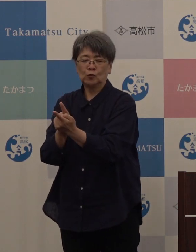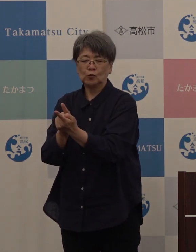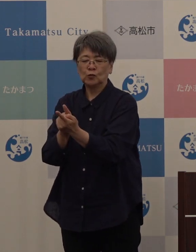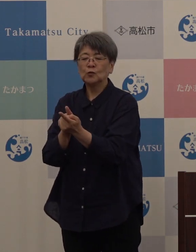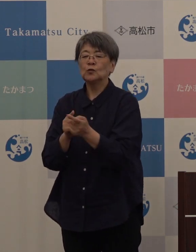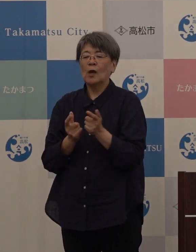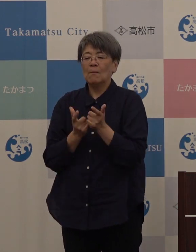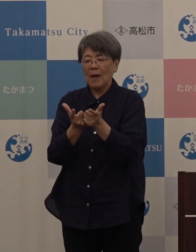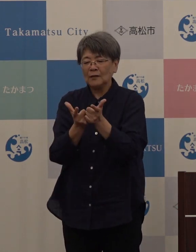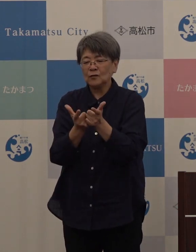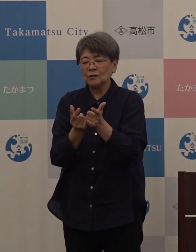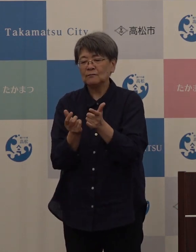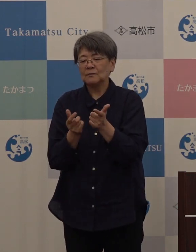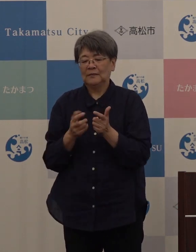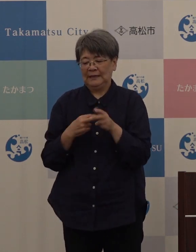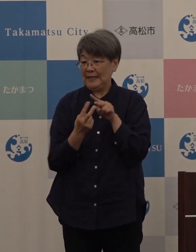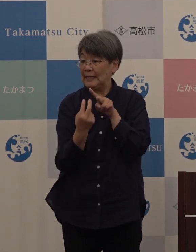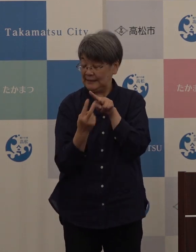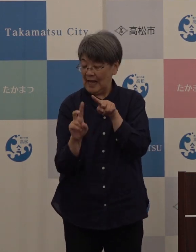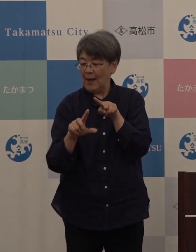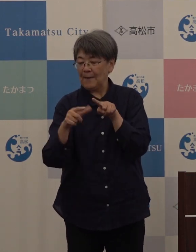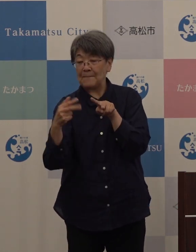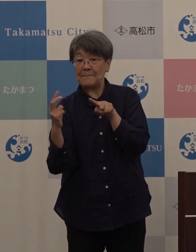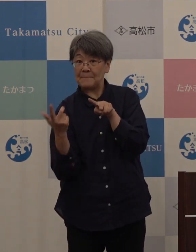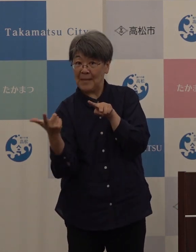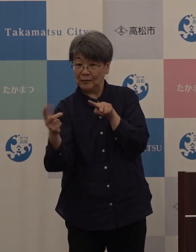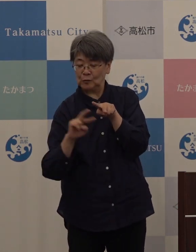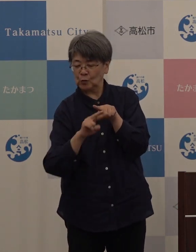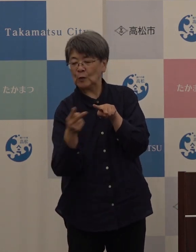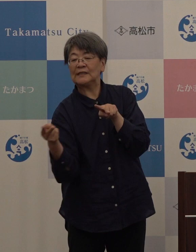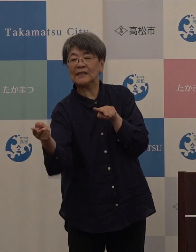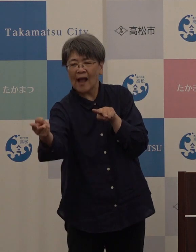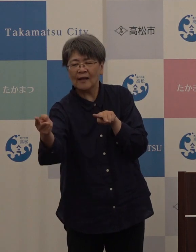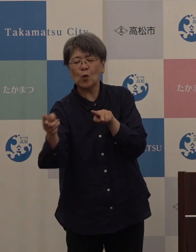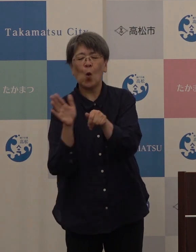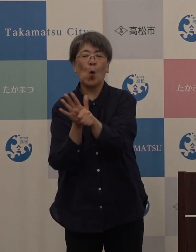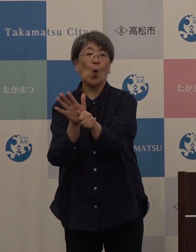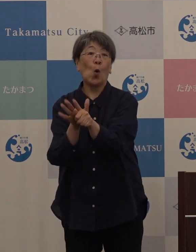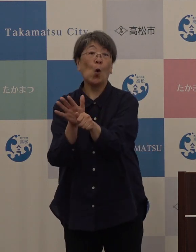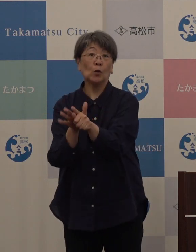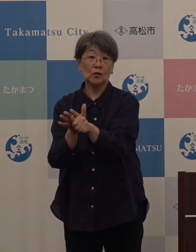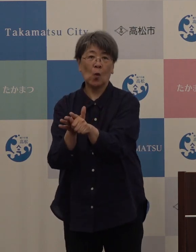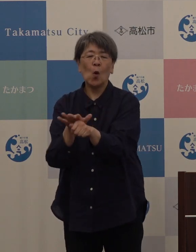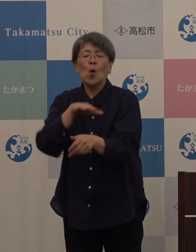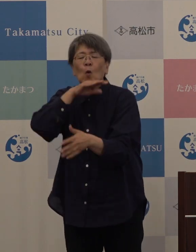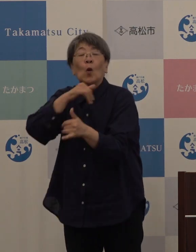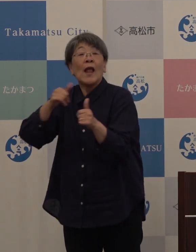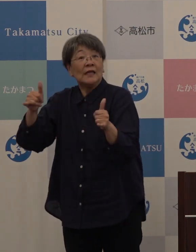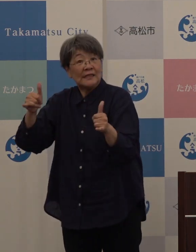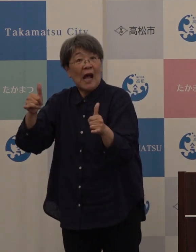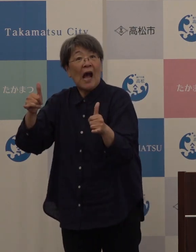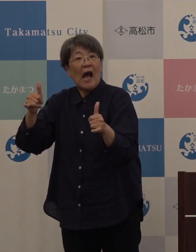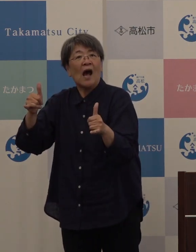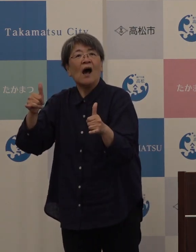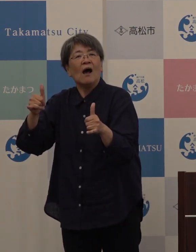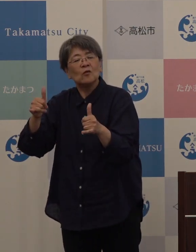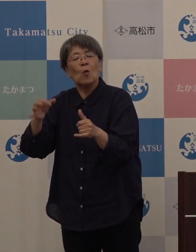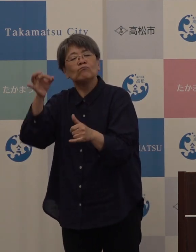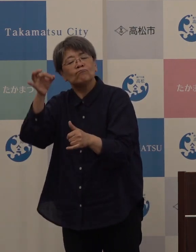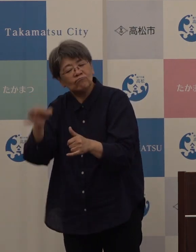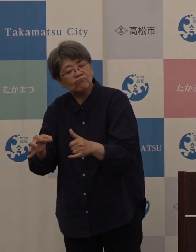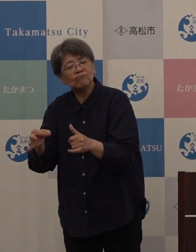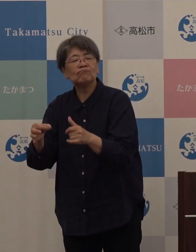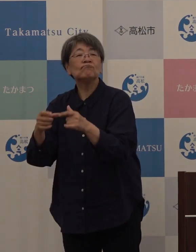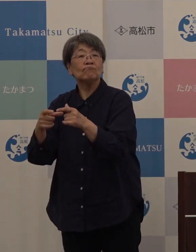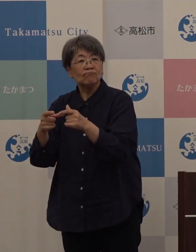ますとか、あるいは、高齢者に対する、割引のイルカカゴールドイルカカードなんかの、